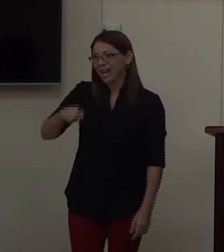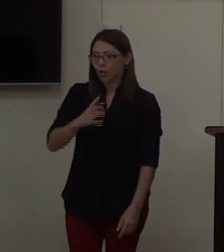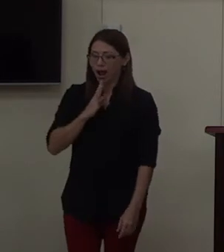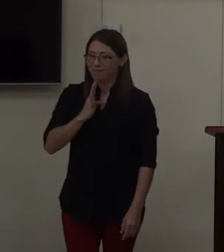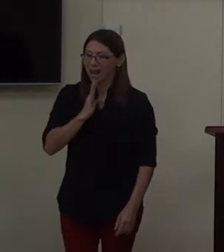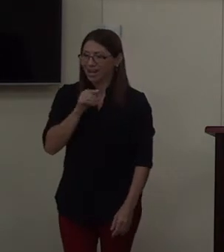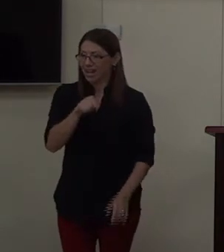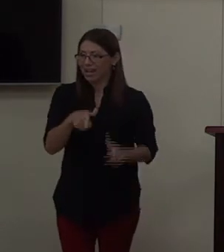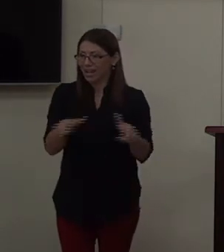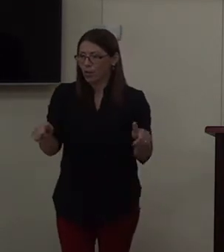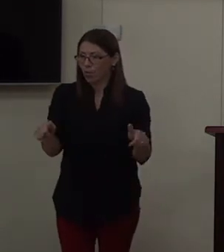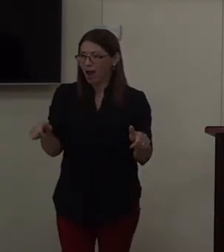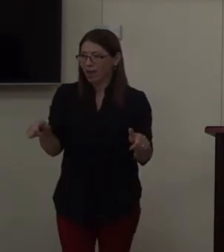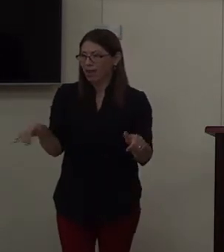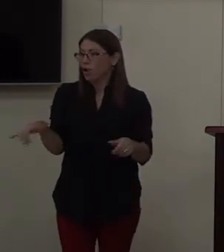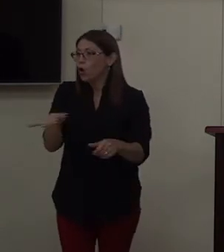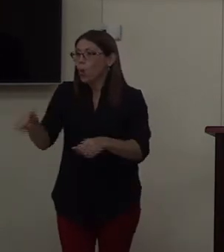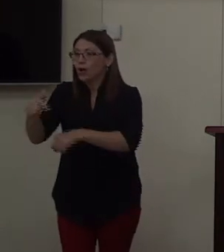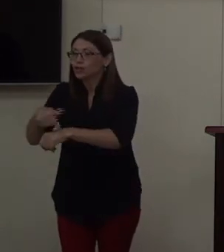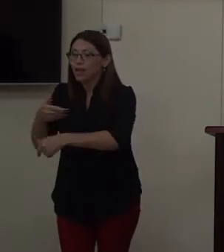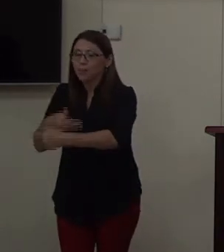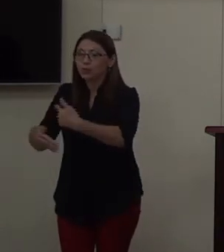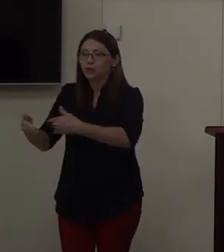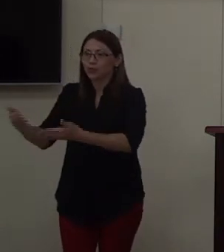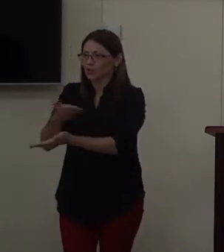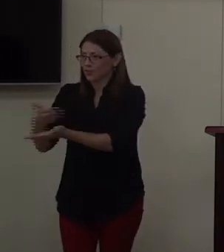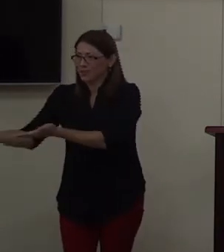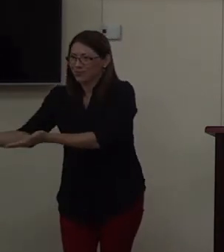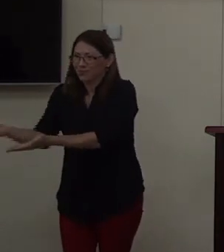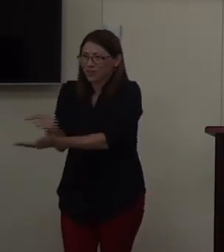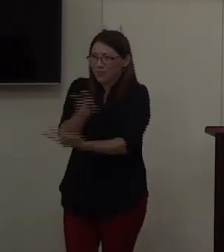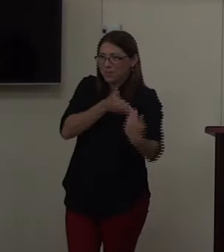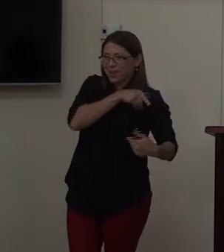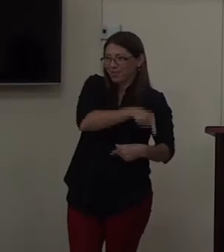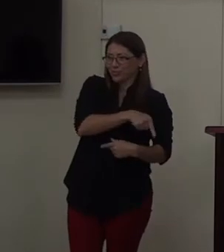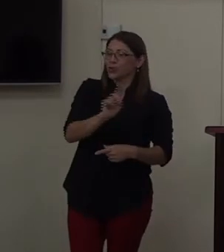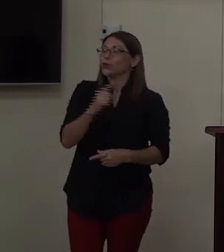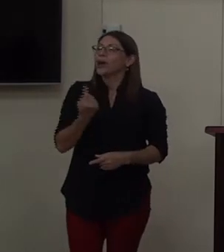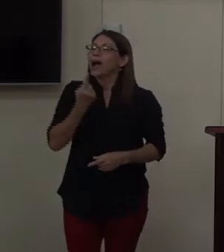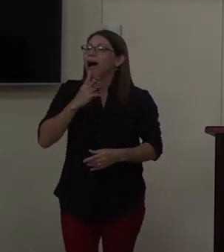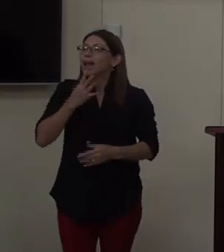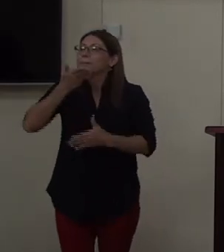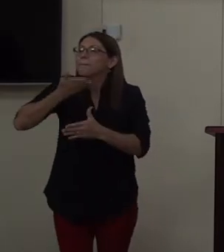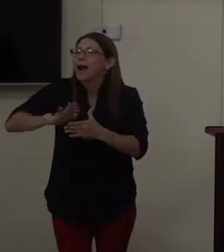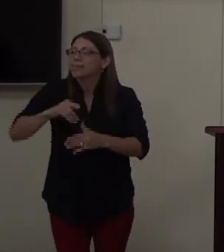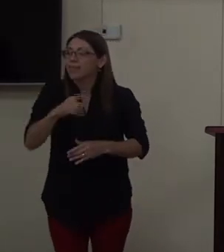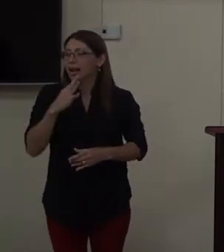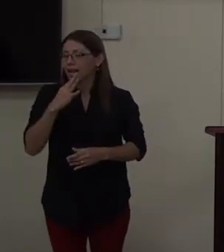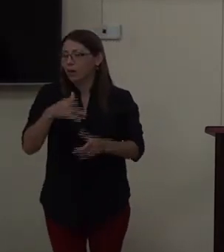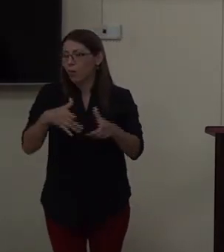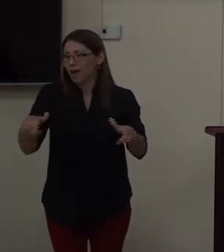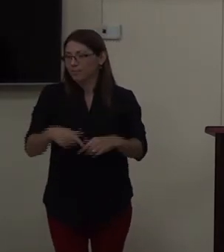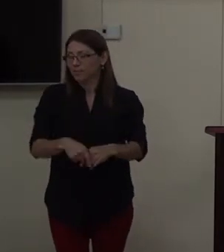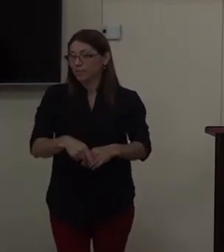lengua como en los textos previos al desplazamiento, sino hablar partes de la lengua. Entonces,